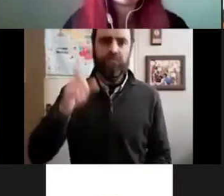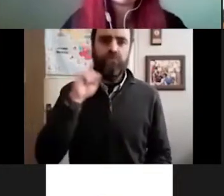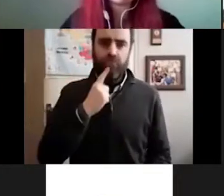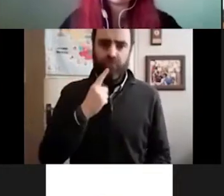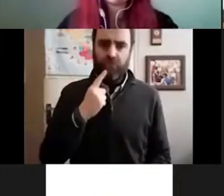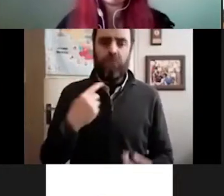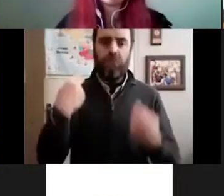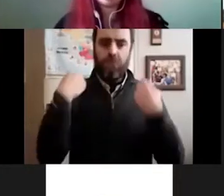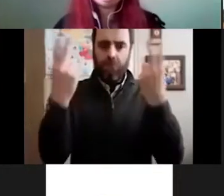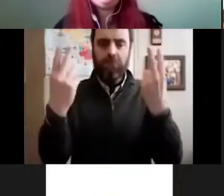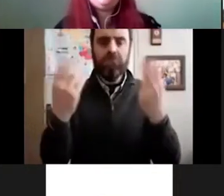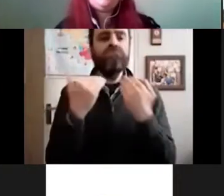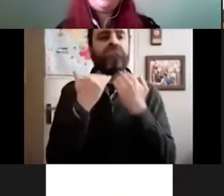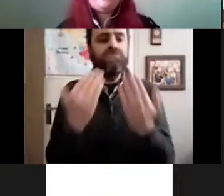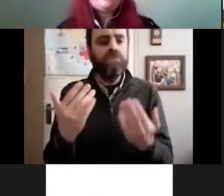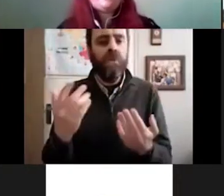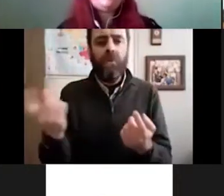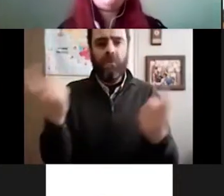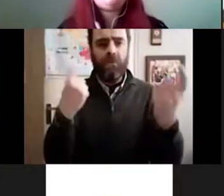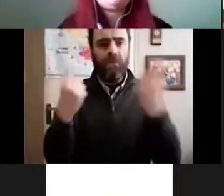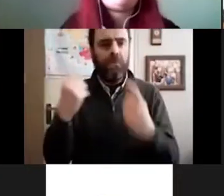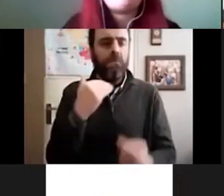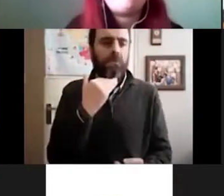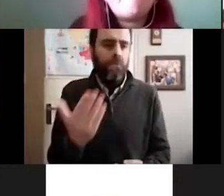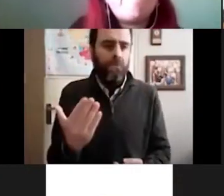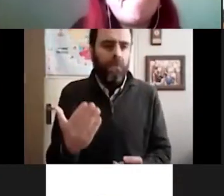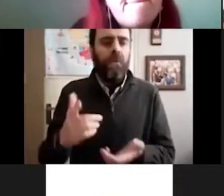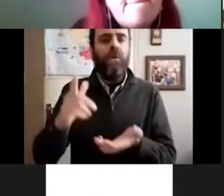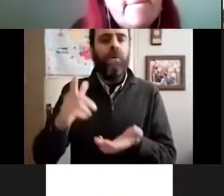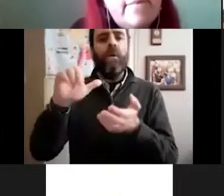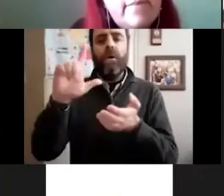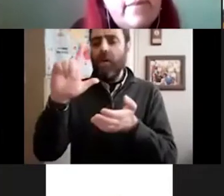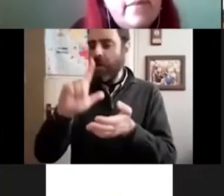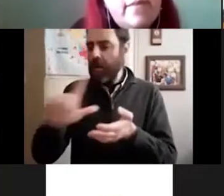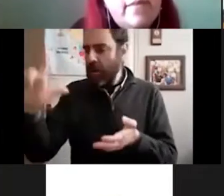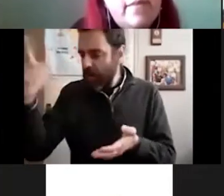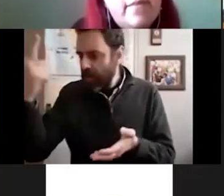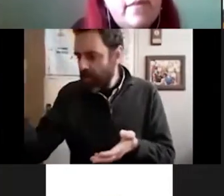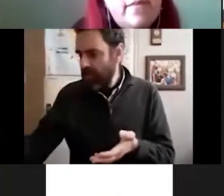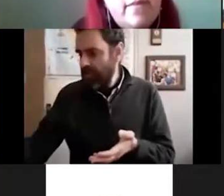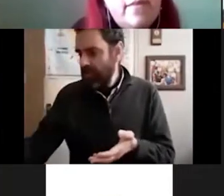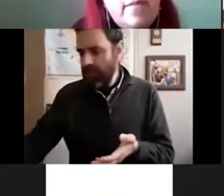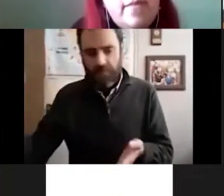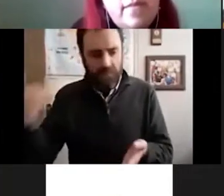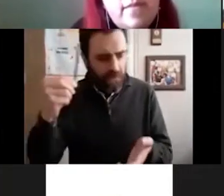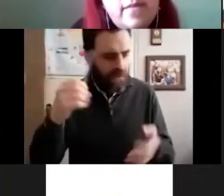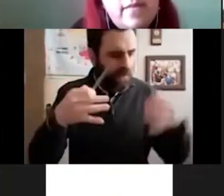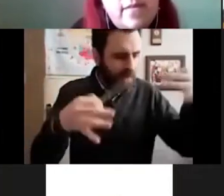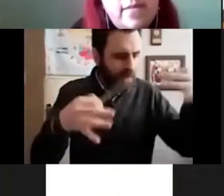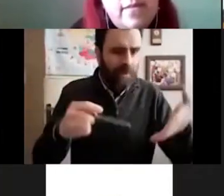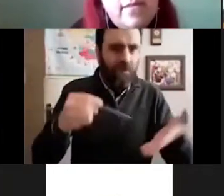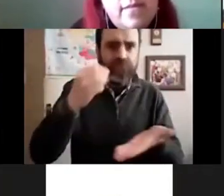primero. Yo soy una persona sorda, soy valiente, da lo mismo si me critican, no importa.